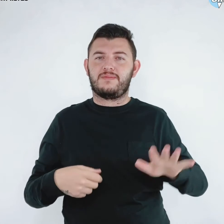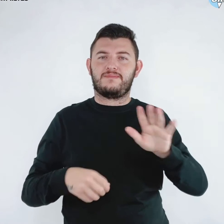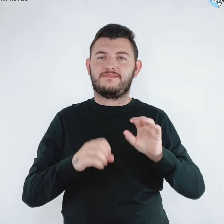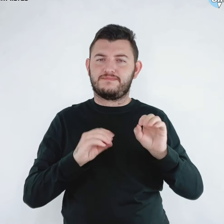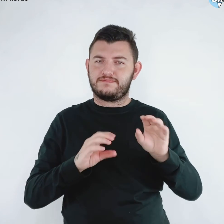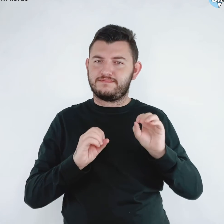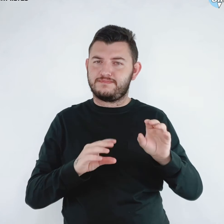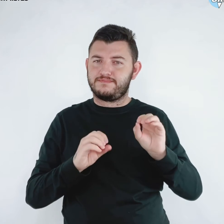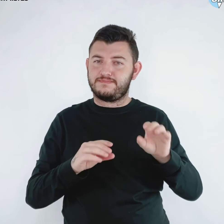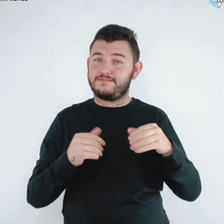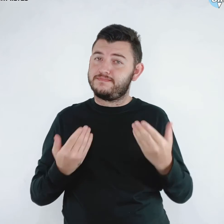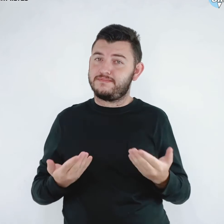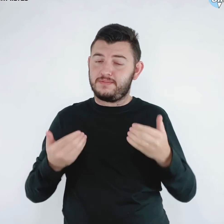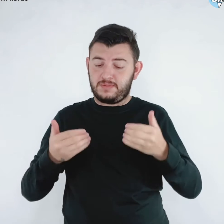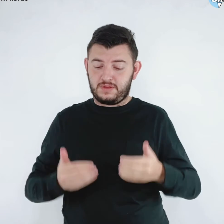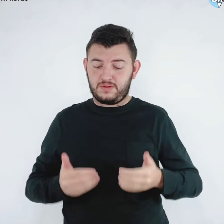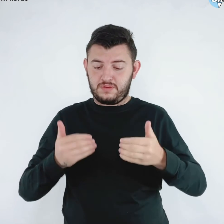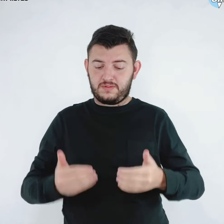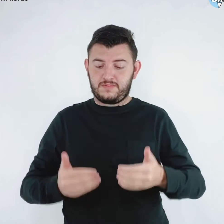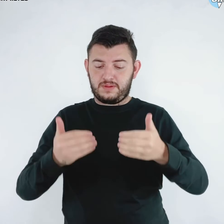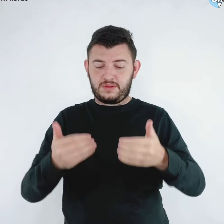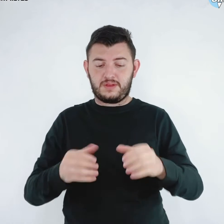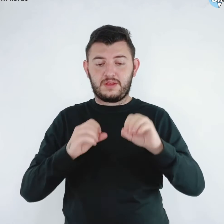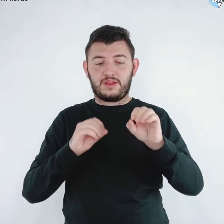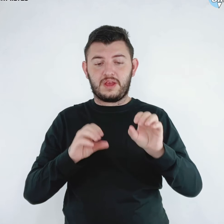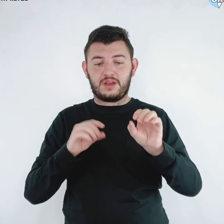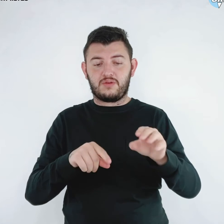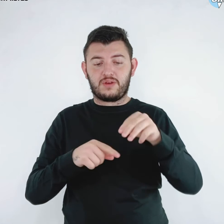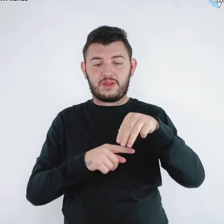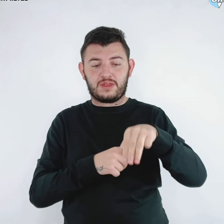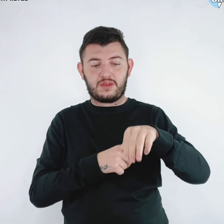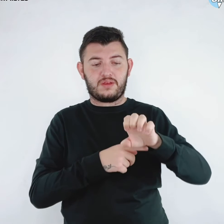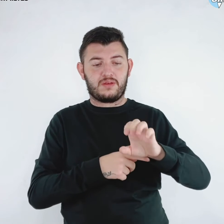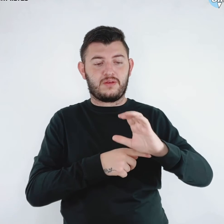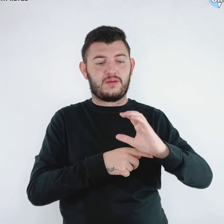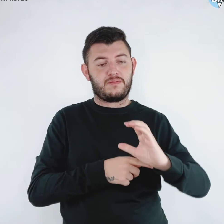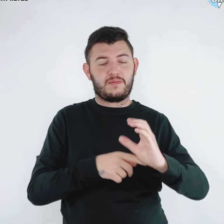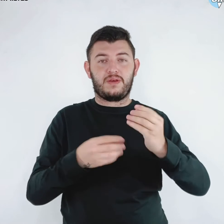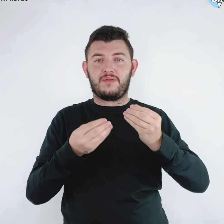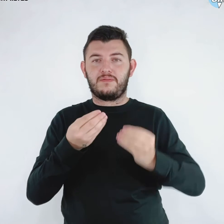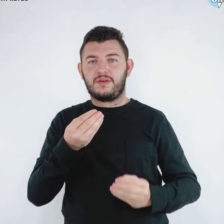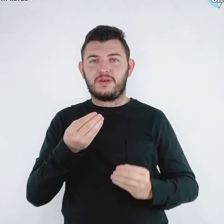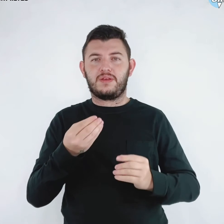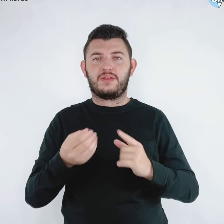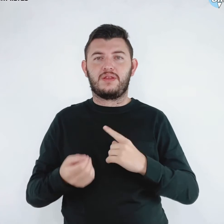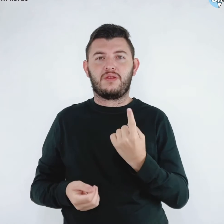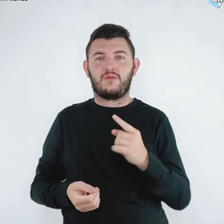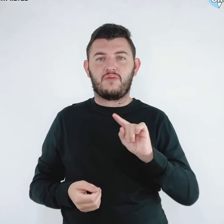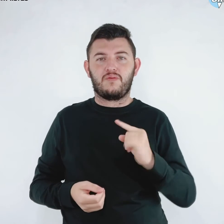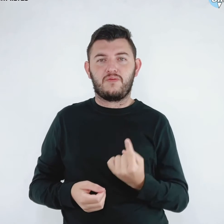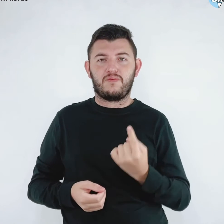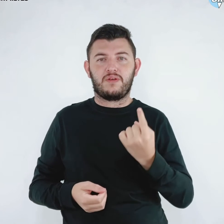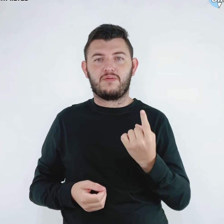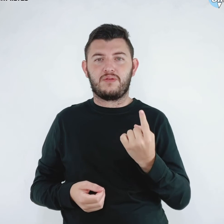contingenciadas na educação. O MEC foi castigado com um veto de 1,1